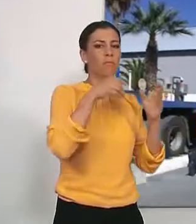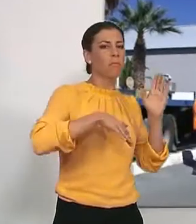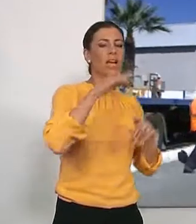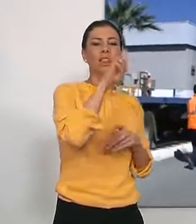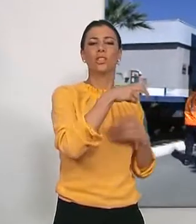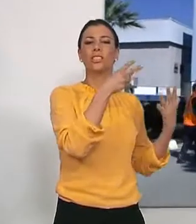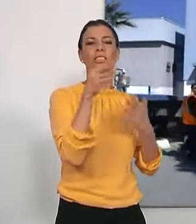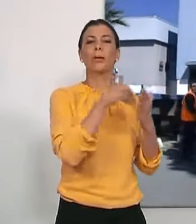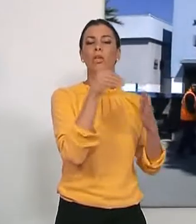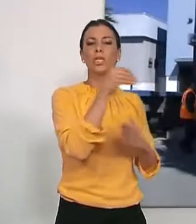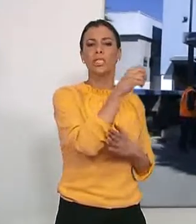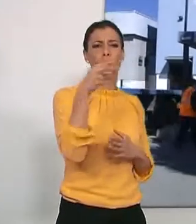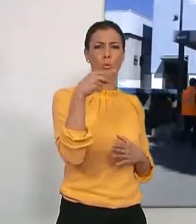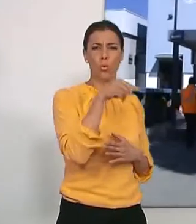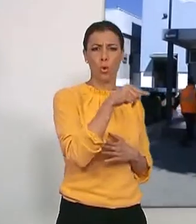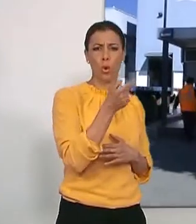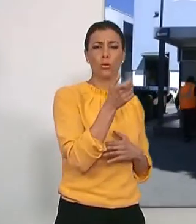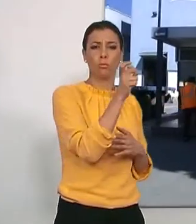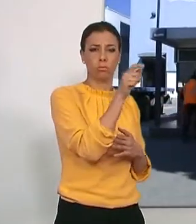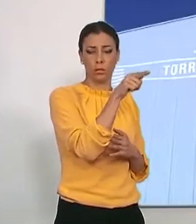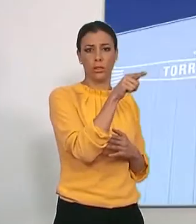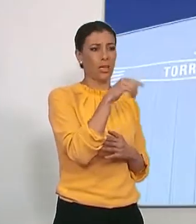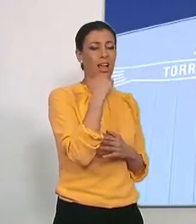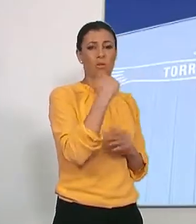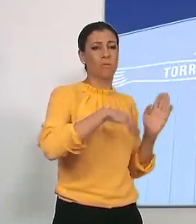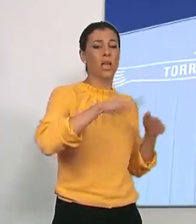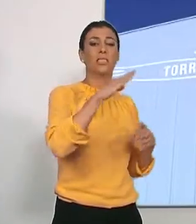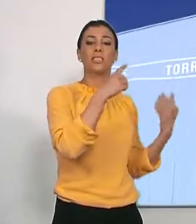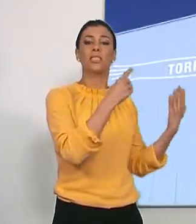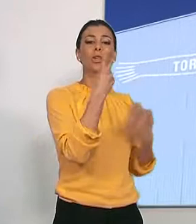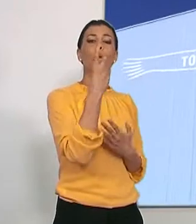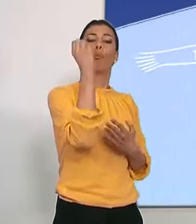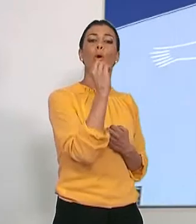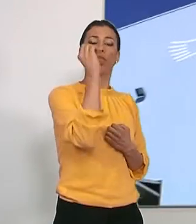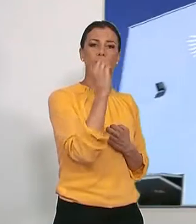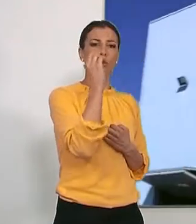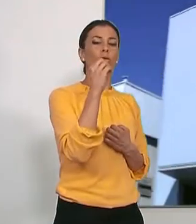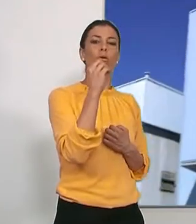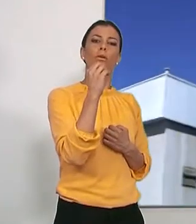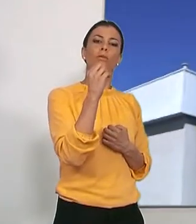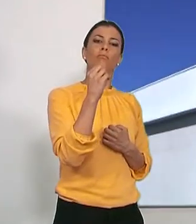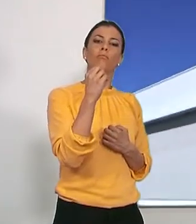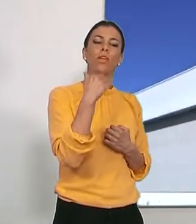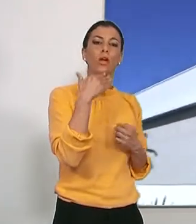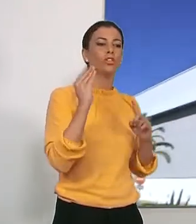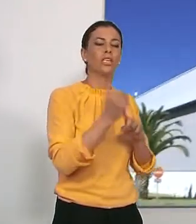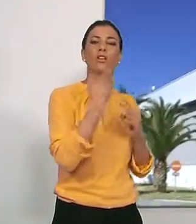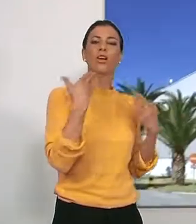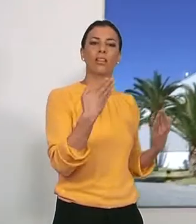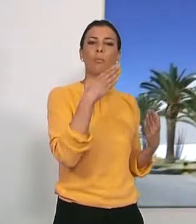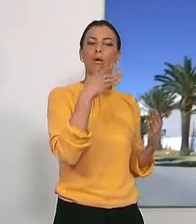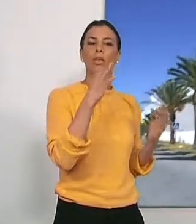con más de 170 millones de euros de los que algo más del 62 por ciento se